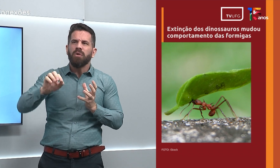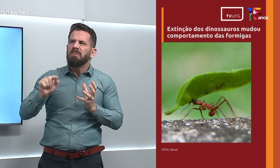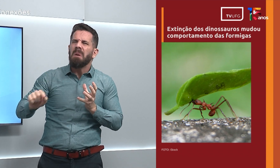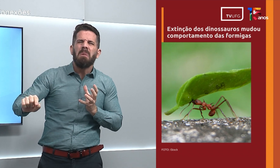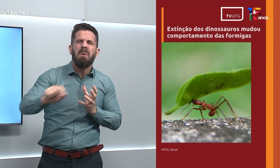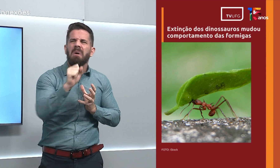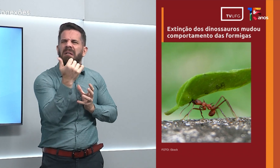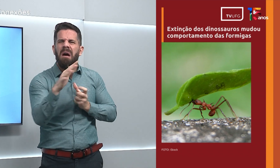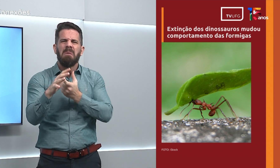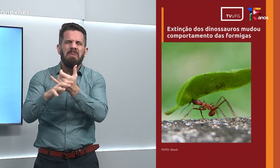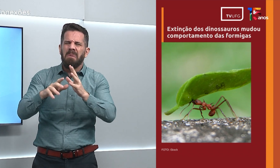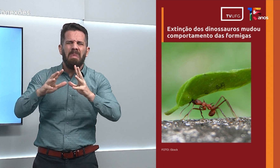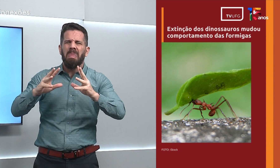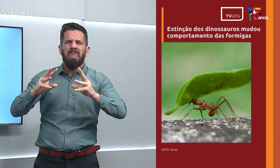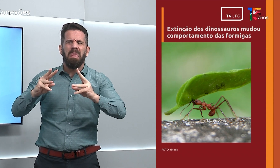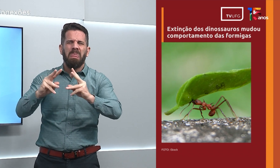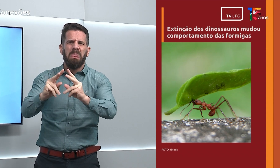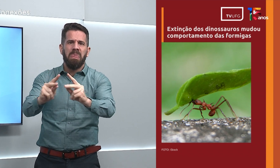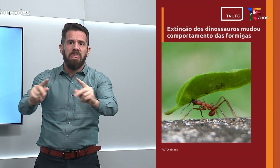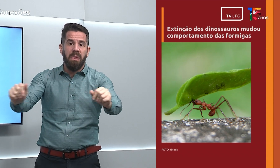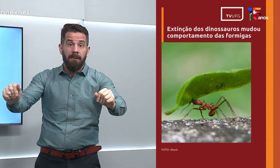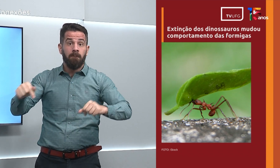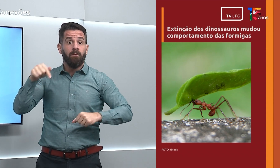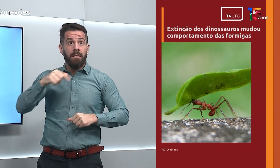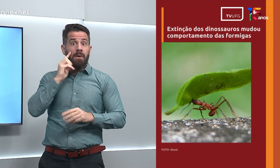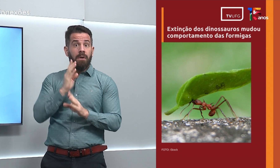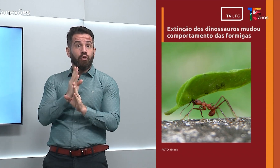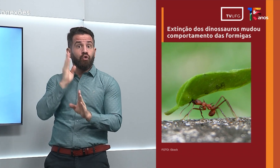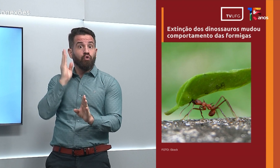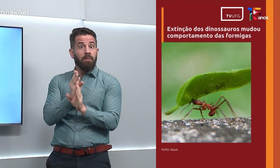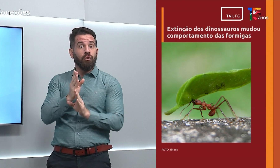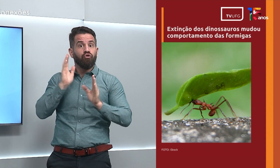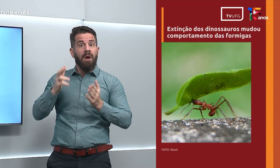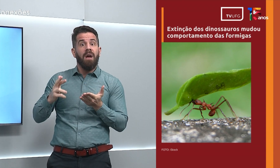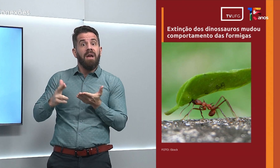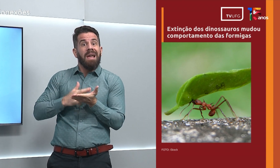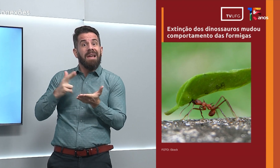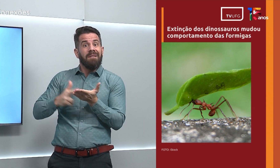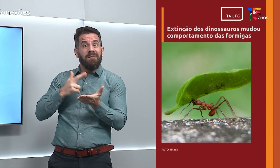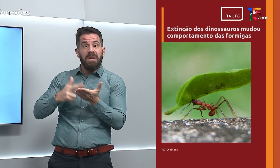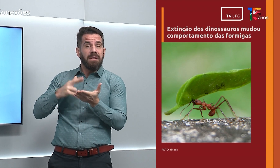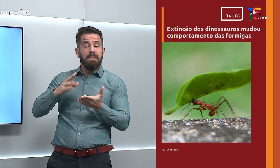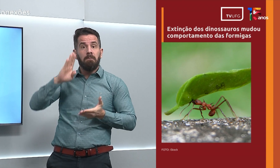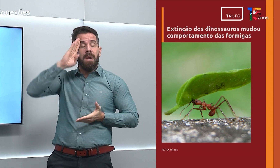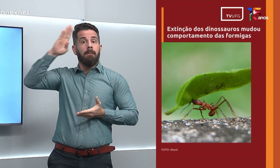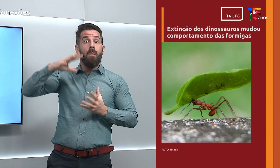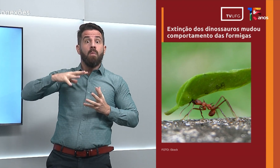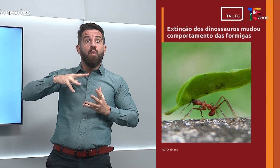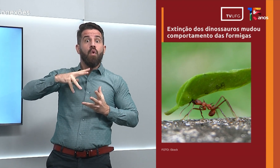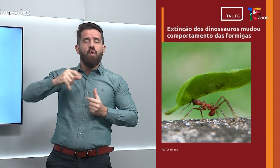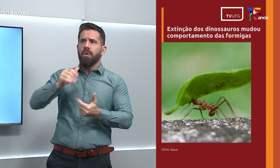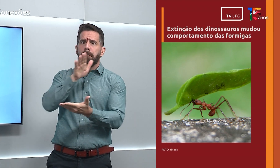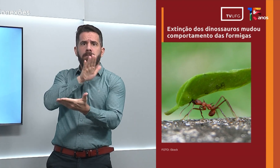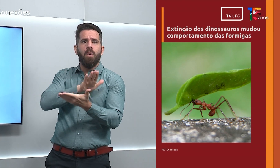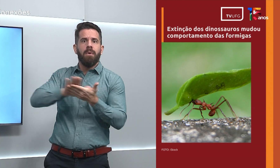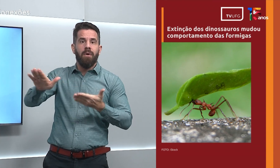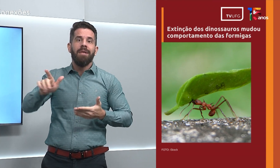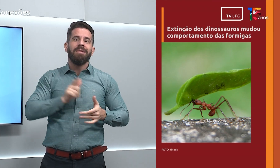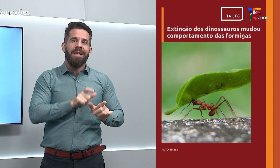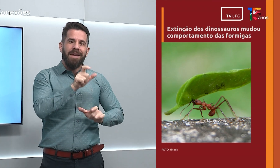formigas apenas coletavam opções na natureza. Mas com a queda do asteroide, a poeira que tomou conta do